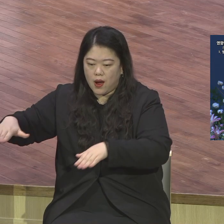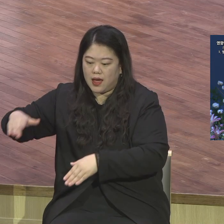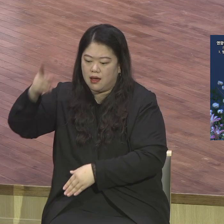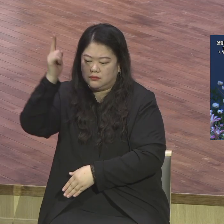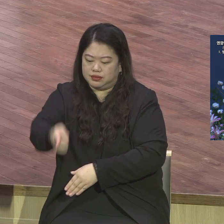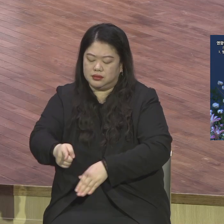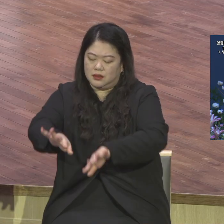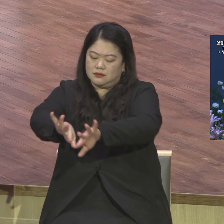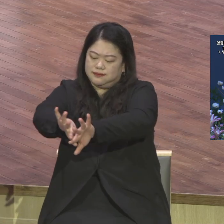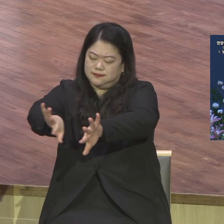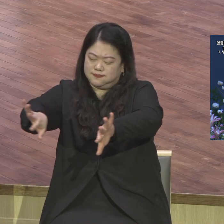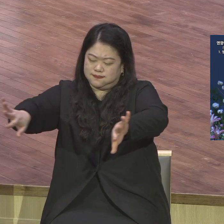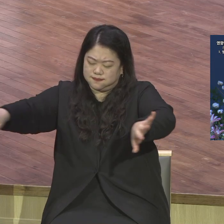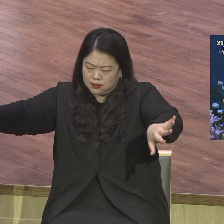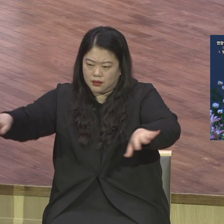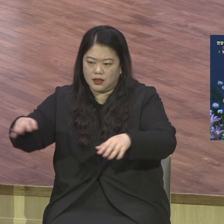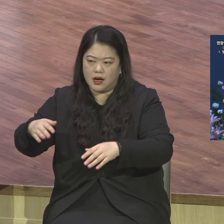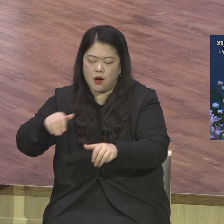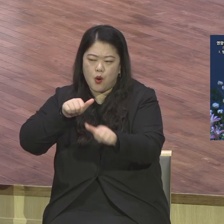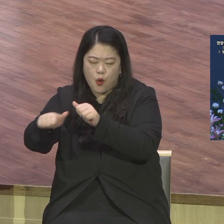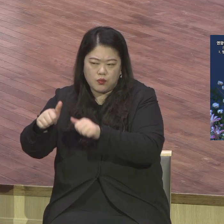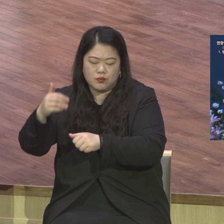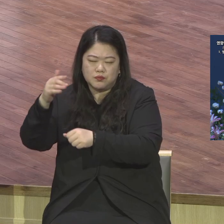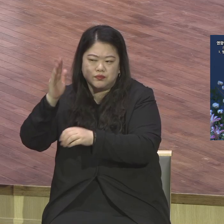역사한 우리 다 들었다.